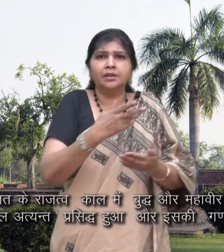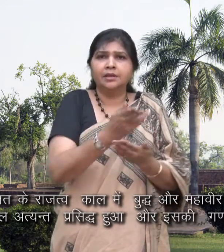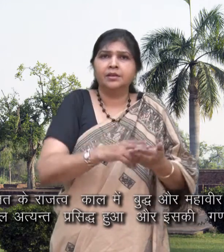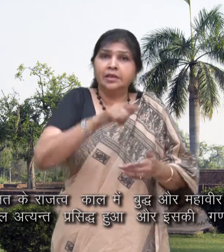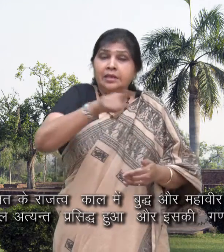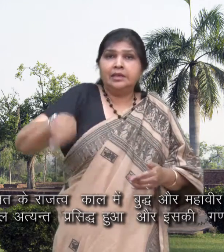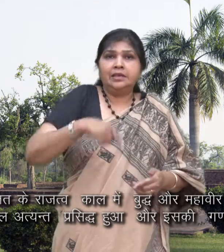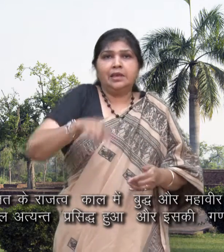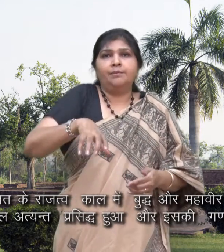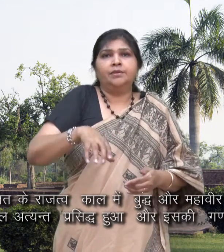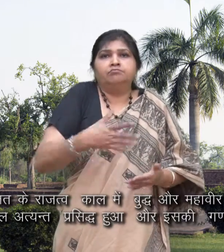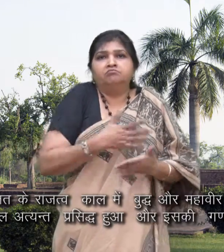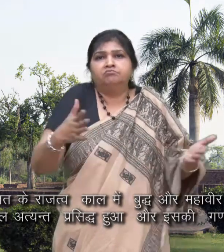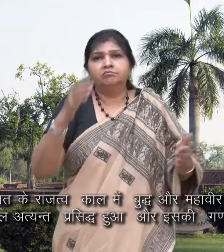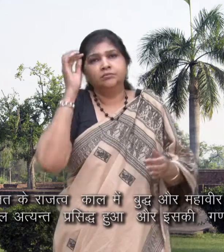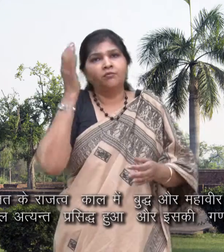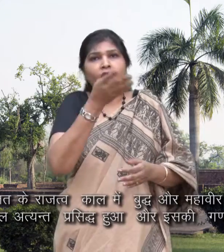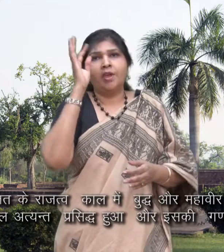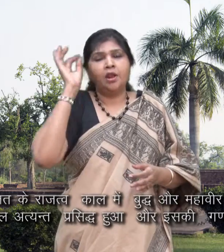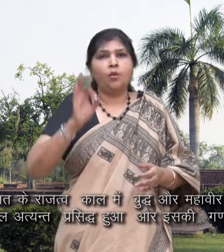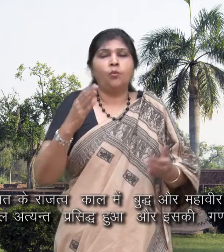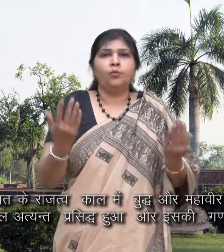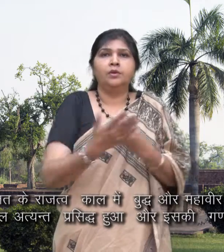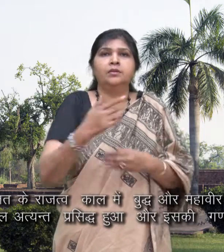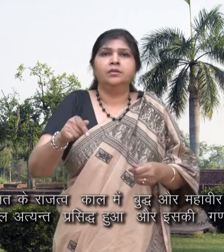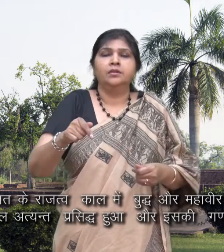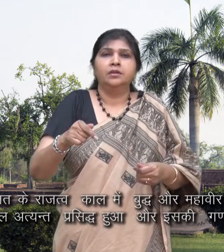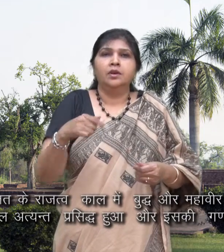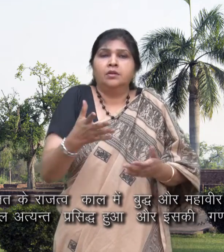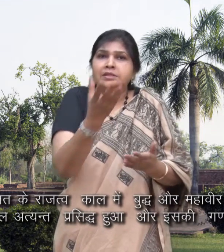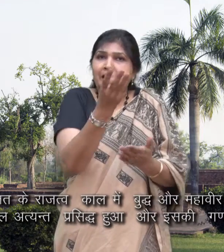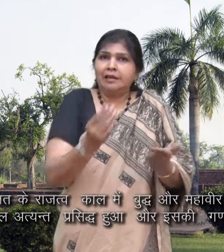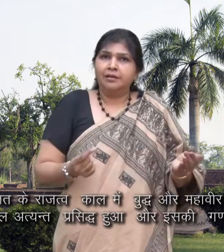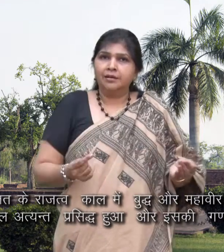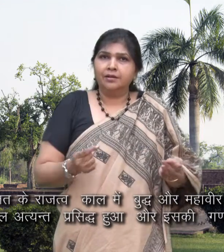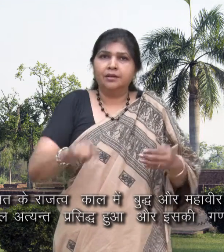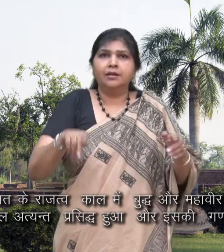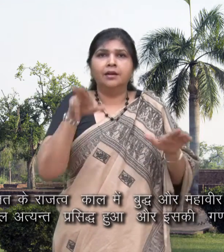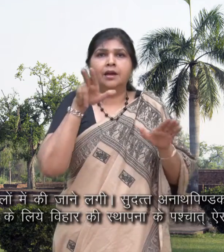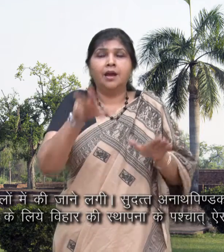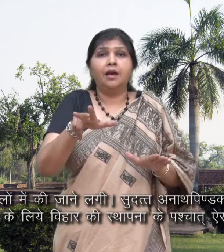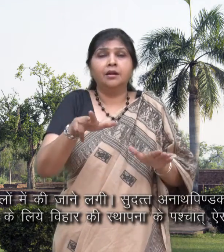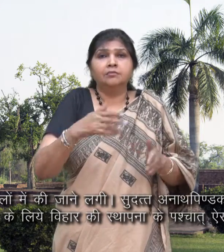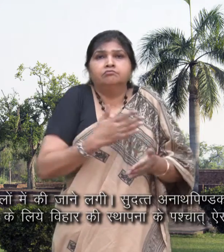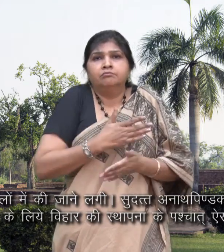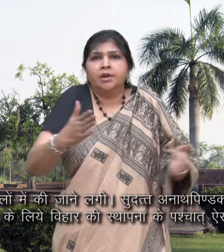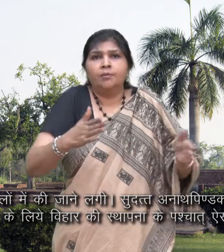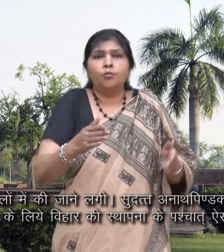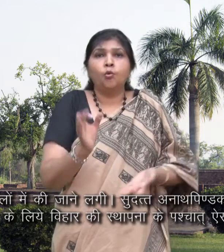यह स्थल अत्यंत प्रसिद्ध हुआ और इसकी गणना 8 प्रमुख बौद्ध तीर्थ स्थलों में की जाने